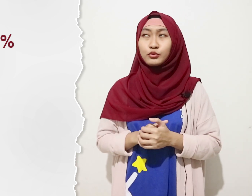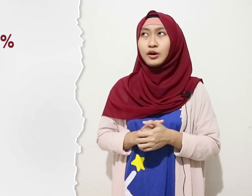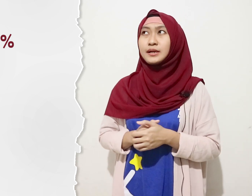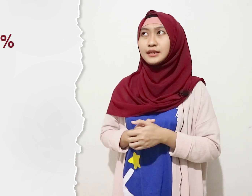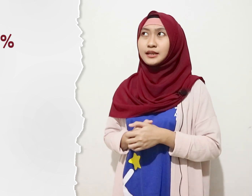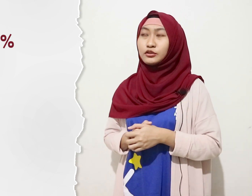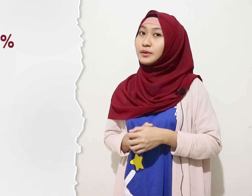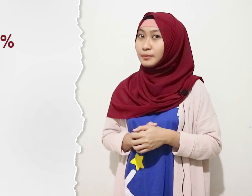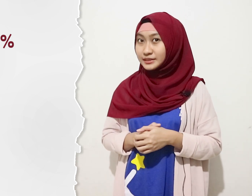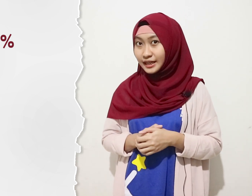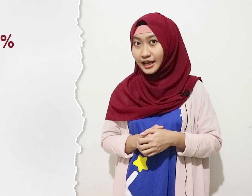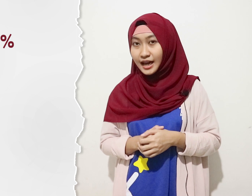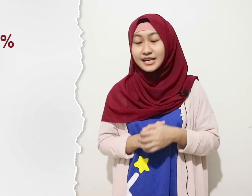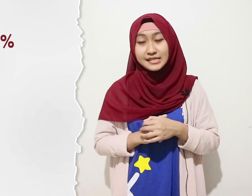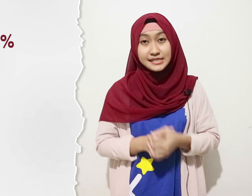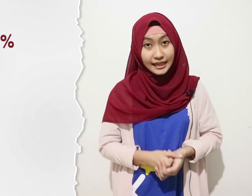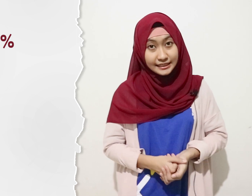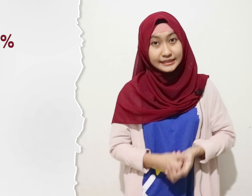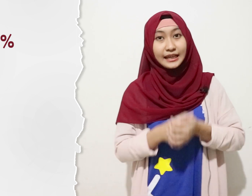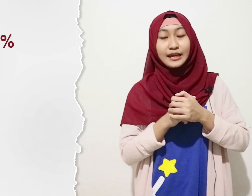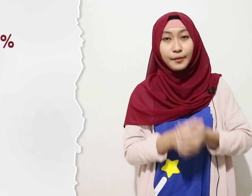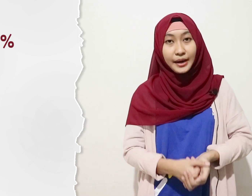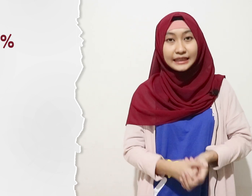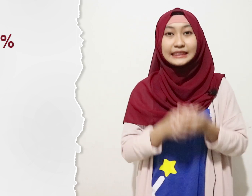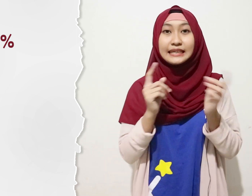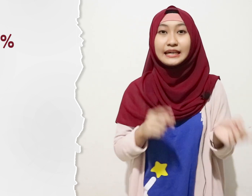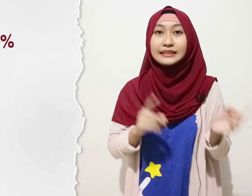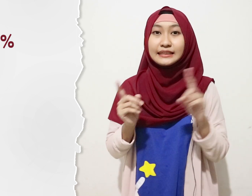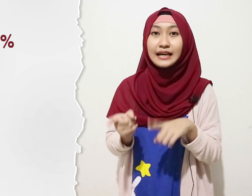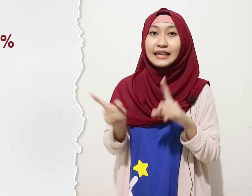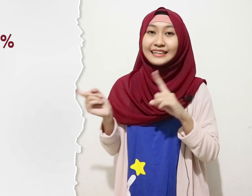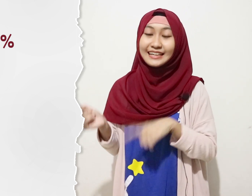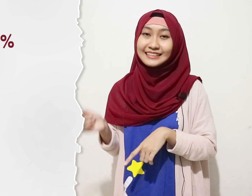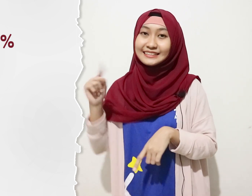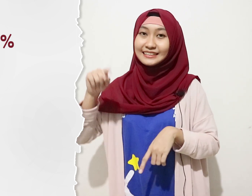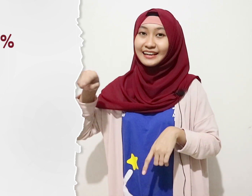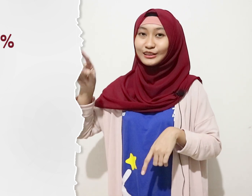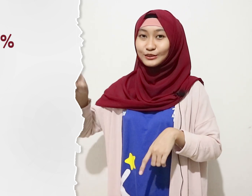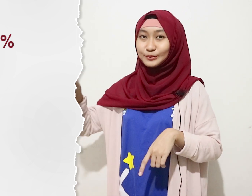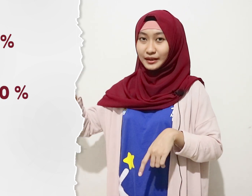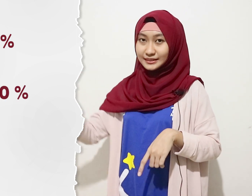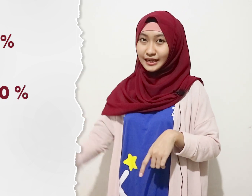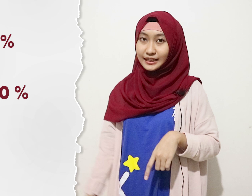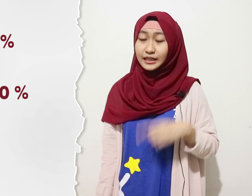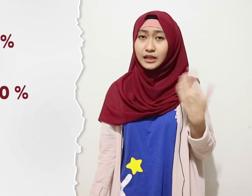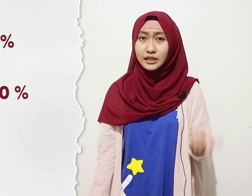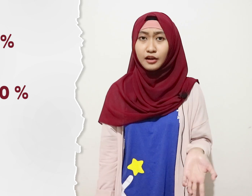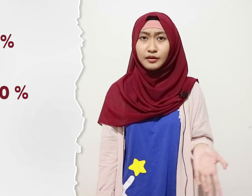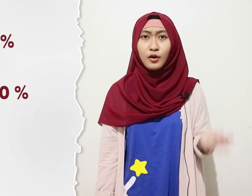1/2 bagian itu berapa persen ya? Jadi caranya gampang banget, tinggal dikalikan 100%. Tadi kan Kak Elva mau